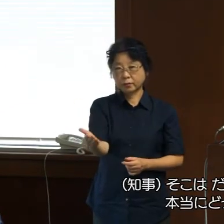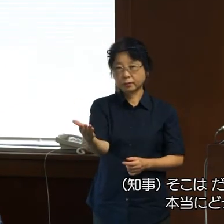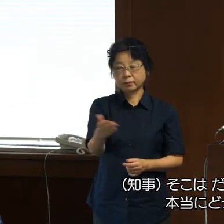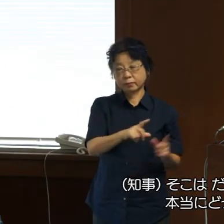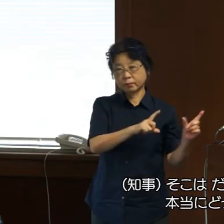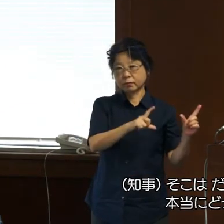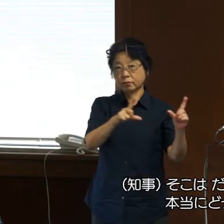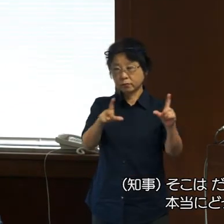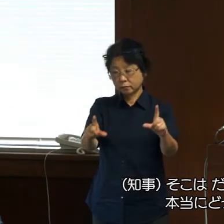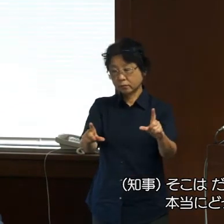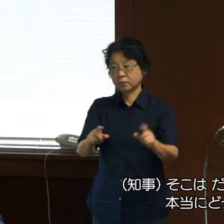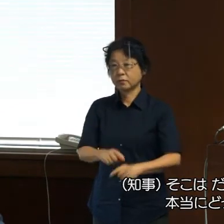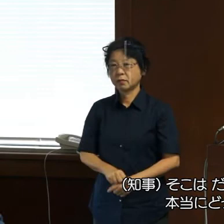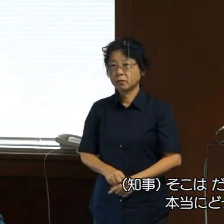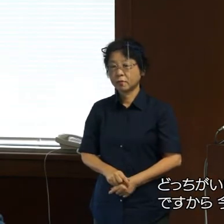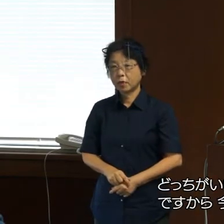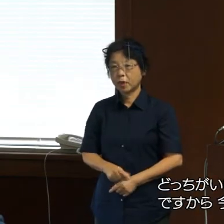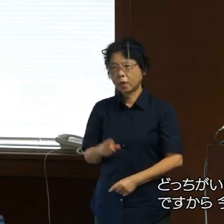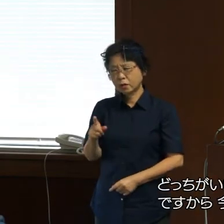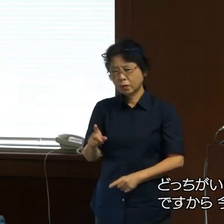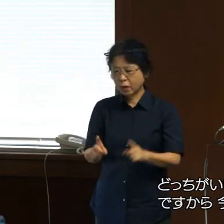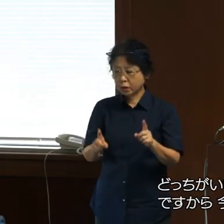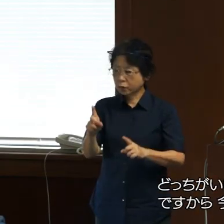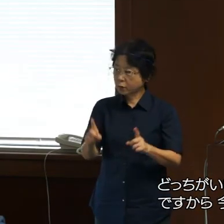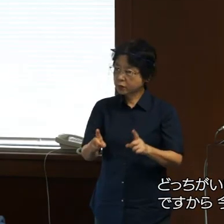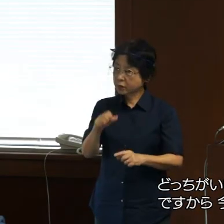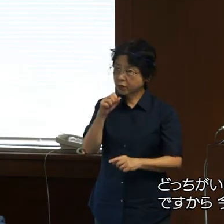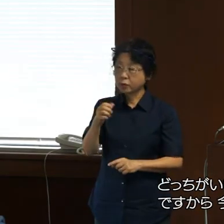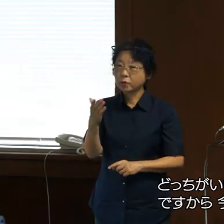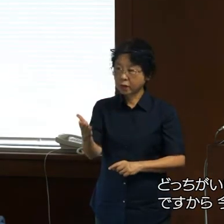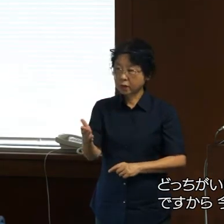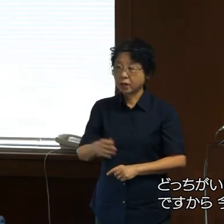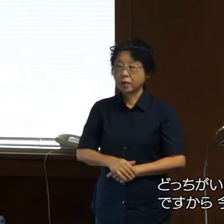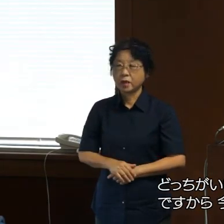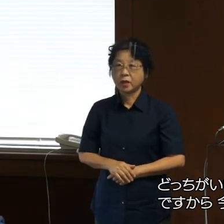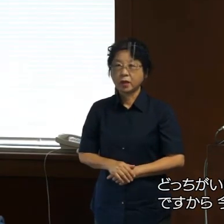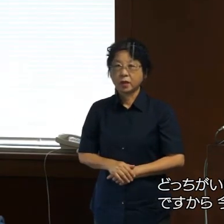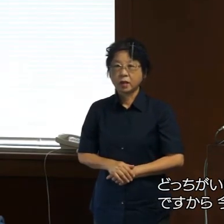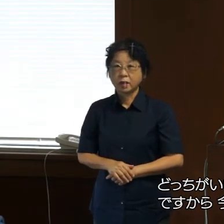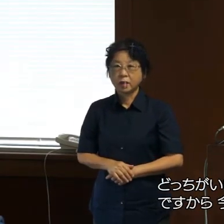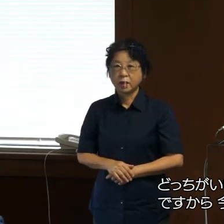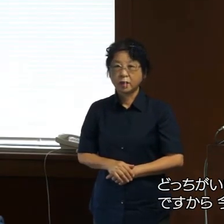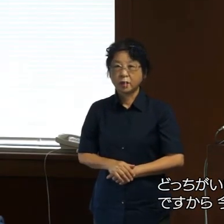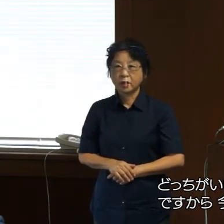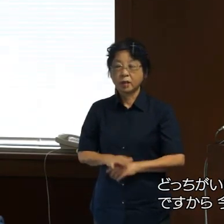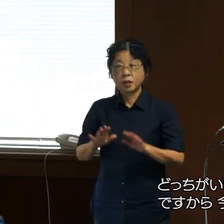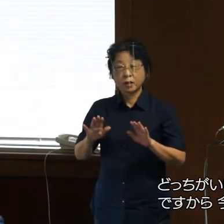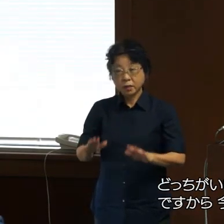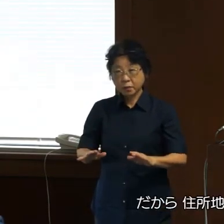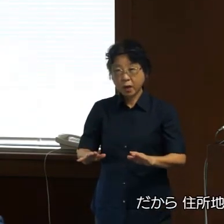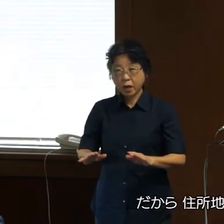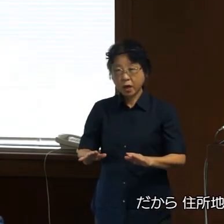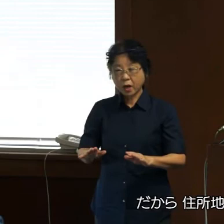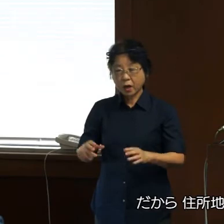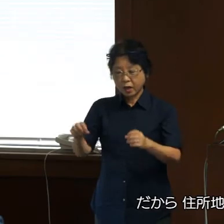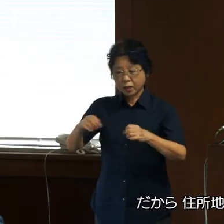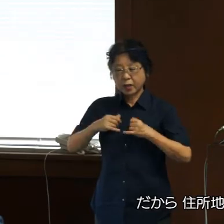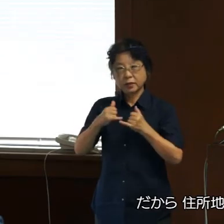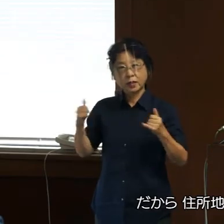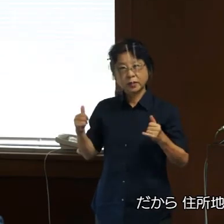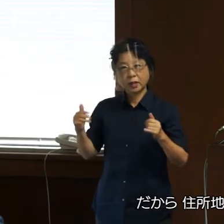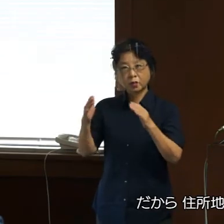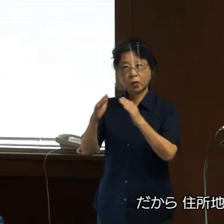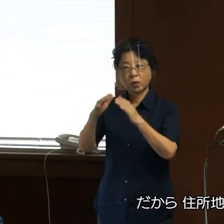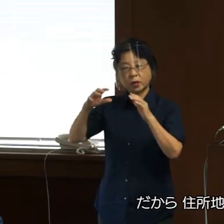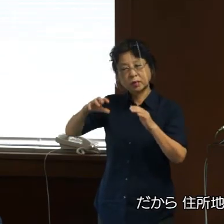本当にどっちもあるんでしょうね。どっちがいいですかね。ですから今住所地でしょ。だから住所